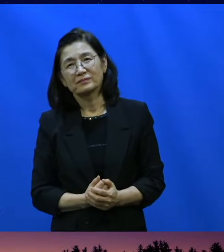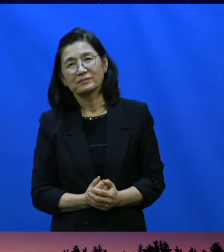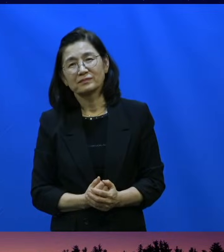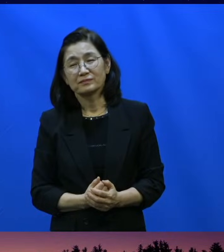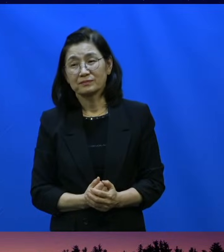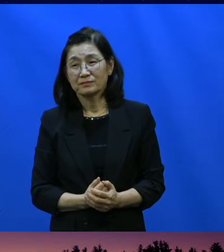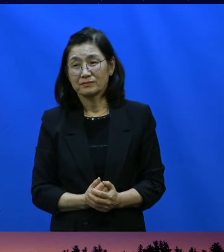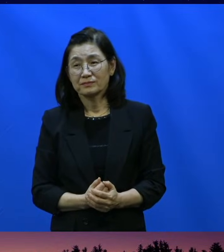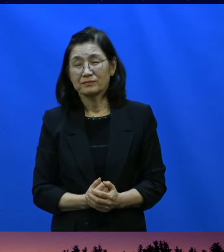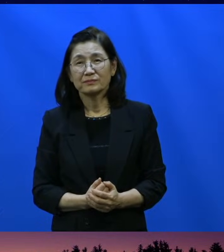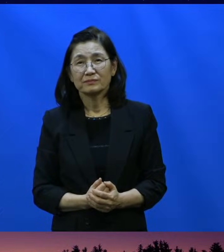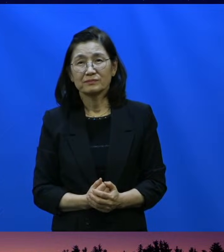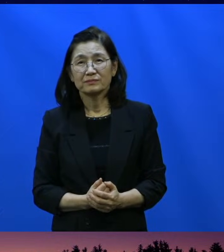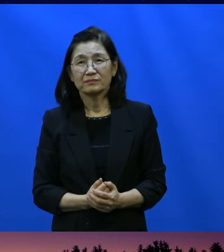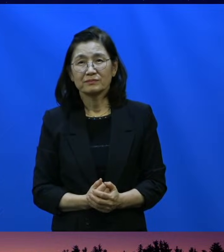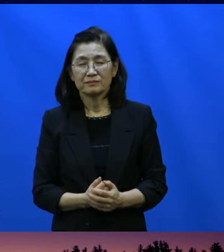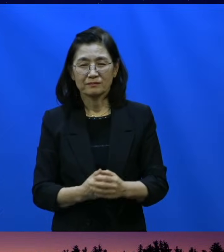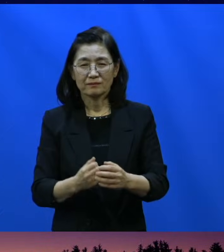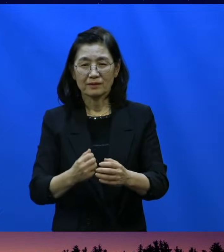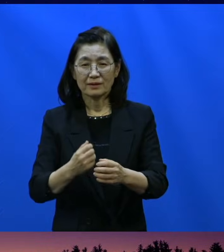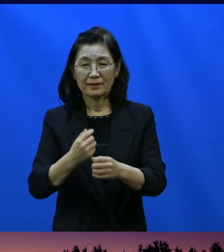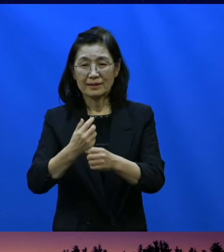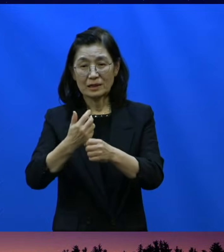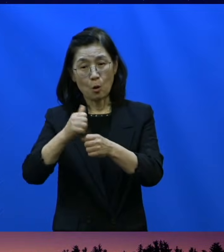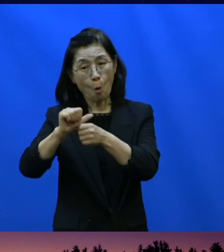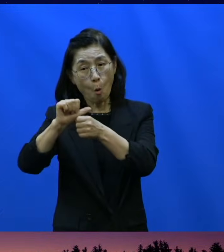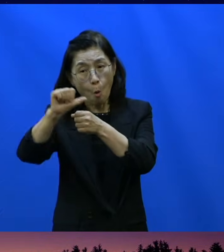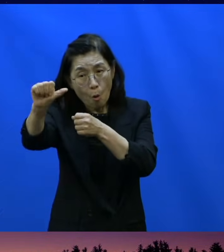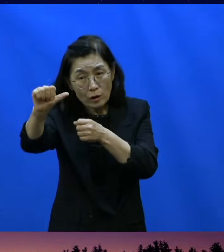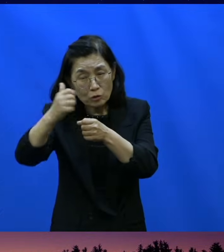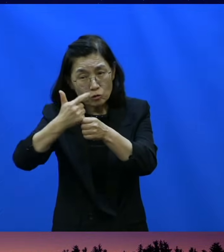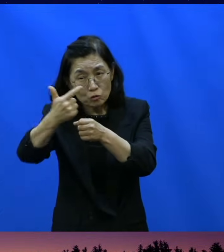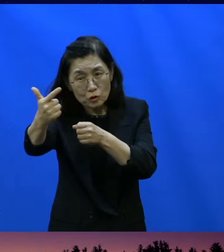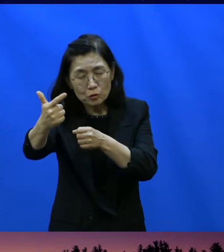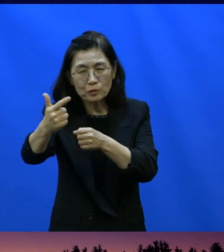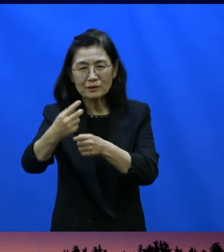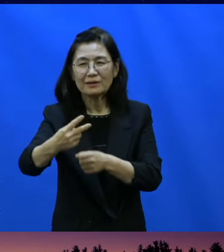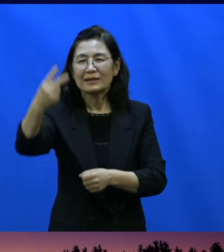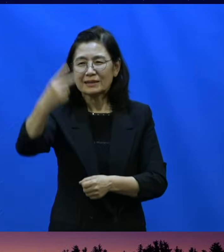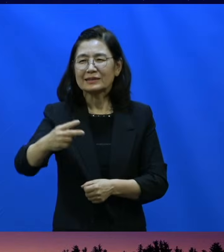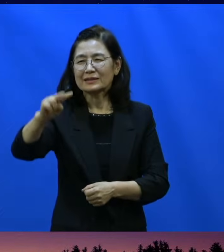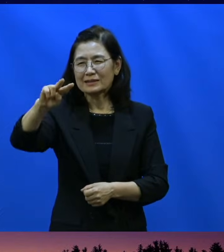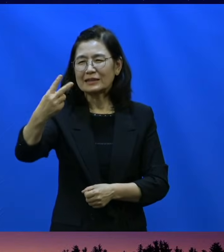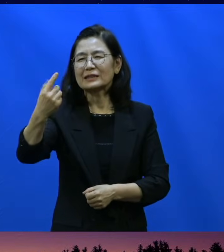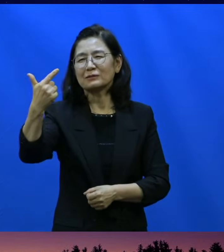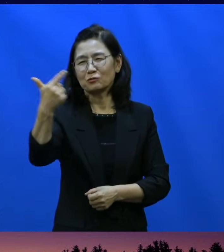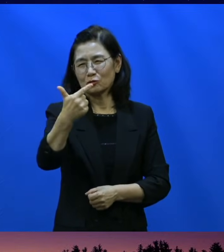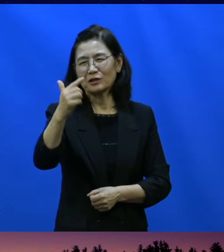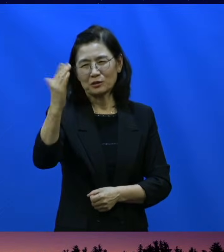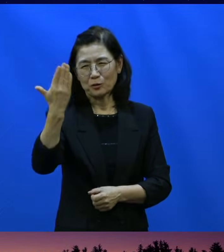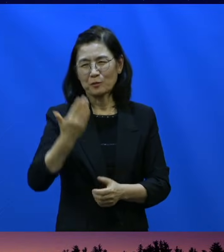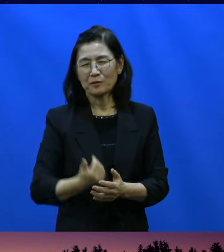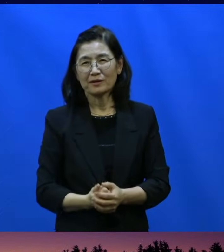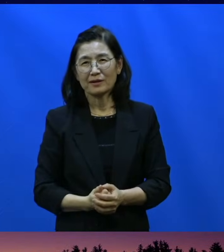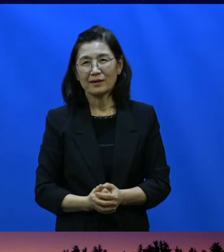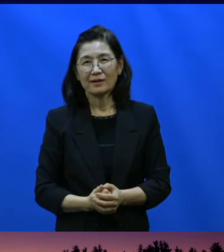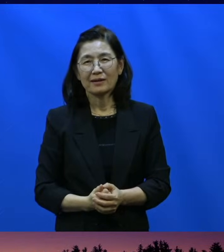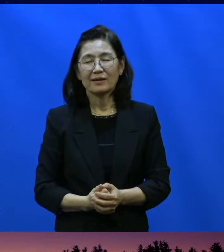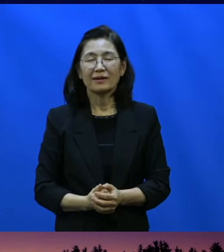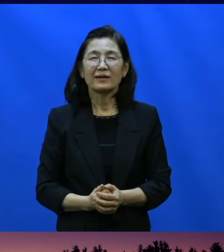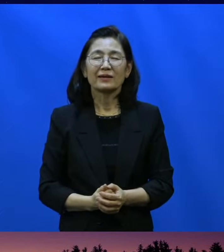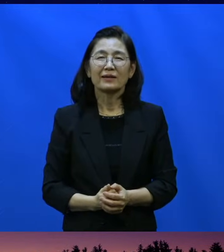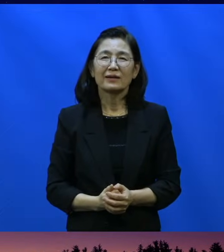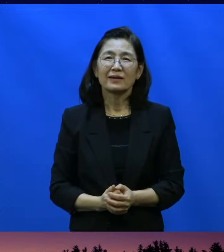자, 이제 2026년이 코앞에 이제 다가왔어요, 그죠? 여러분들 계획도 세우고 목표도 이제 세우고 긴장감이 있어,